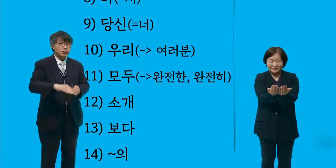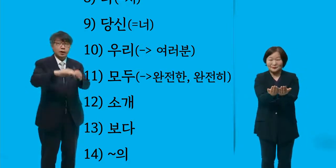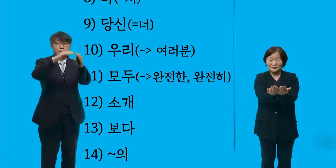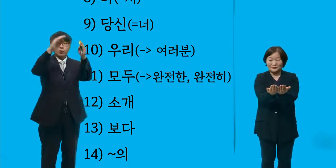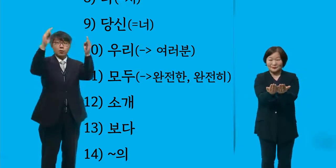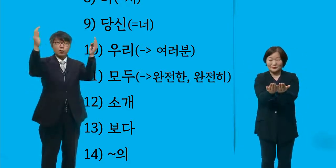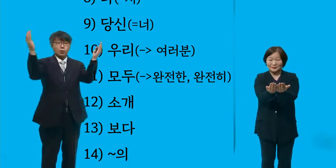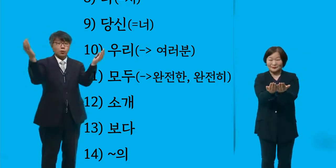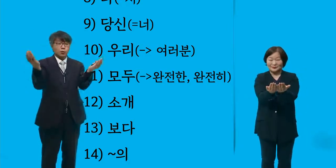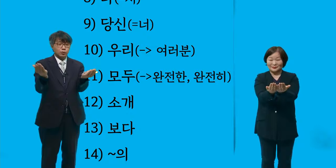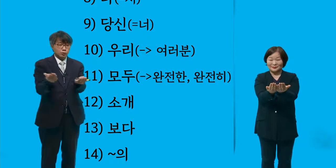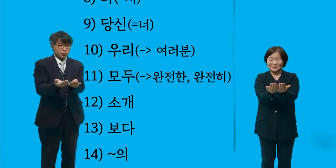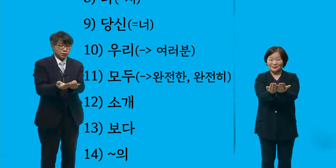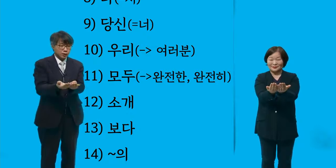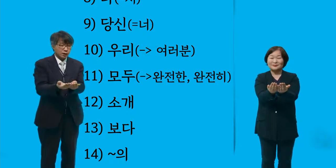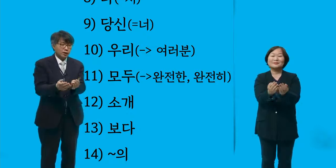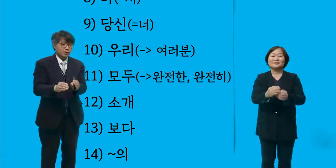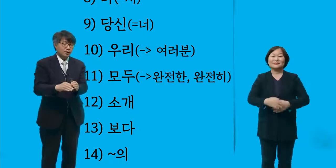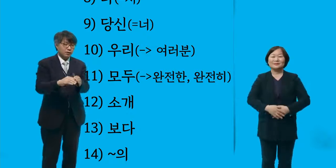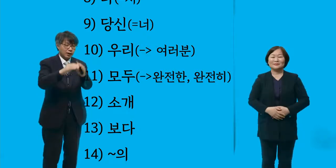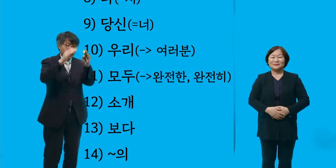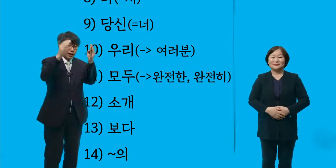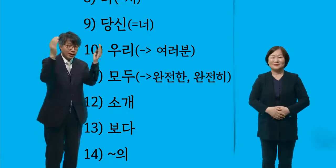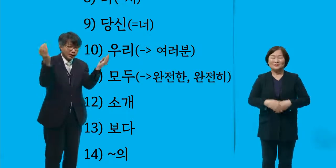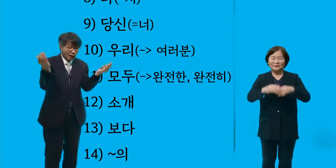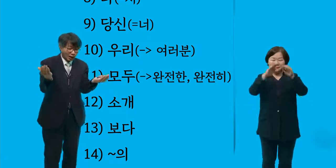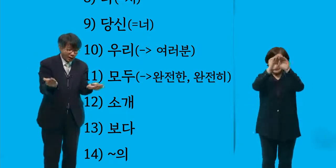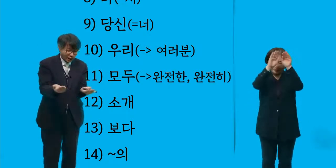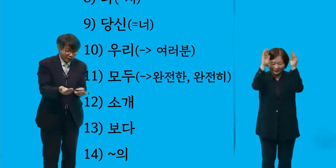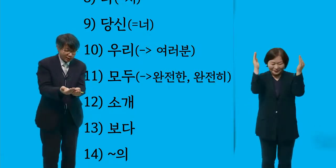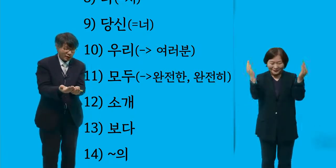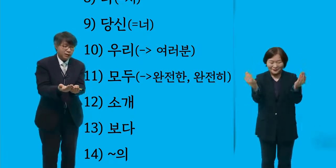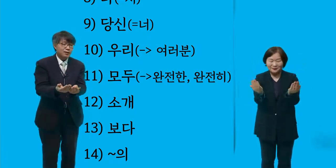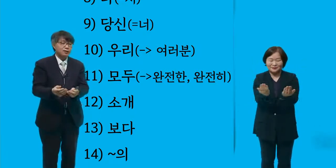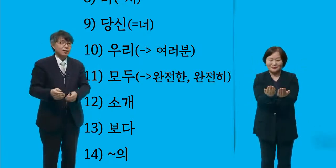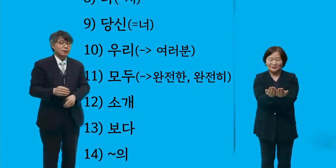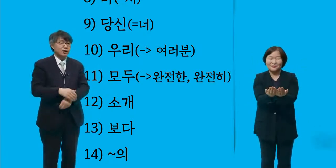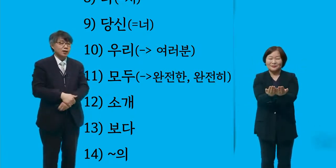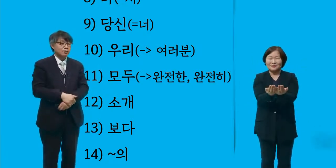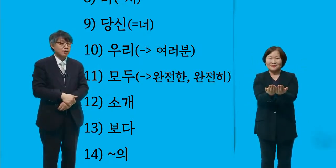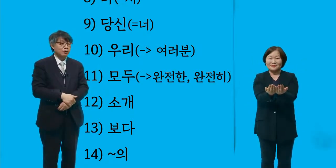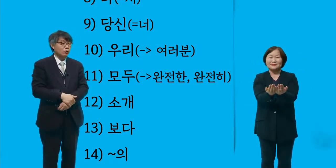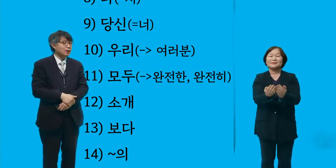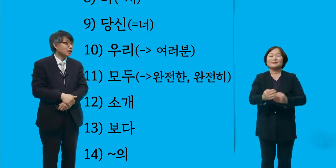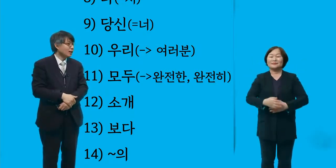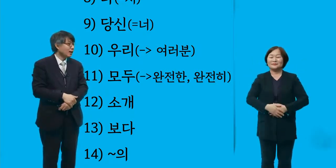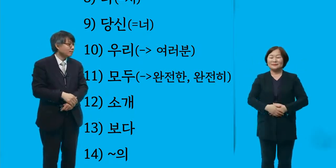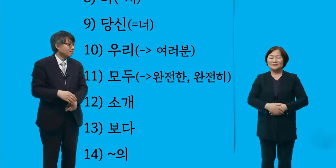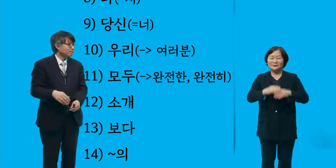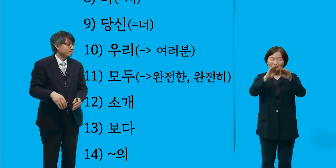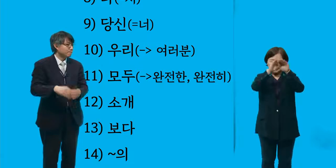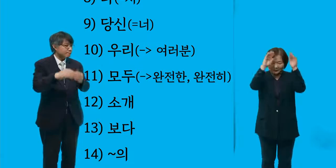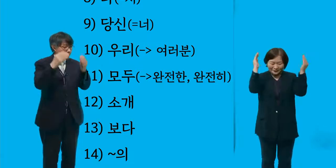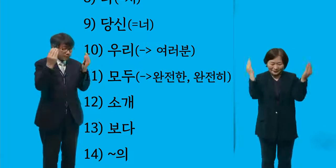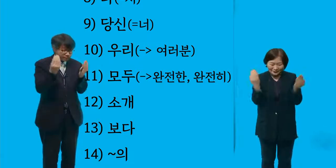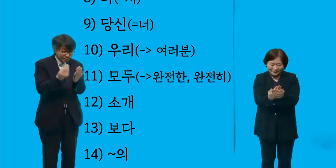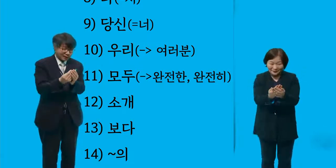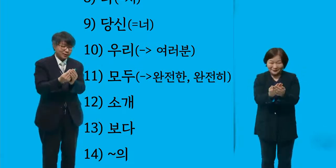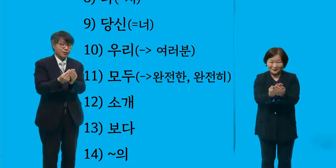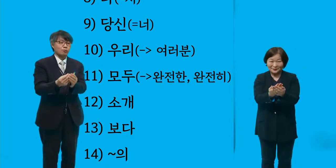자, 모두 이렇게 다 이렇게 들어간다고 생각하시면 되고요. 완전하다. 딱 이렇게